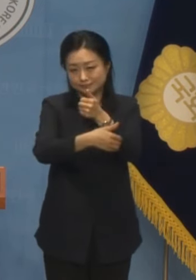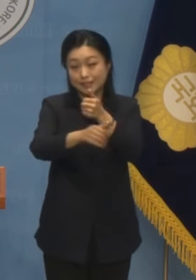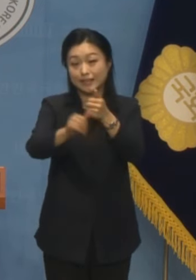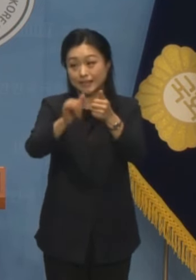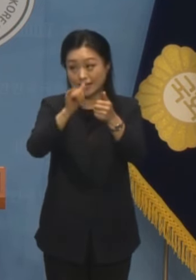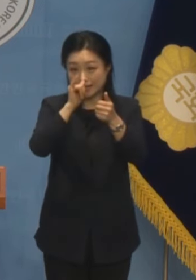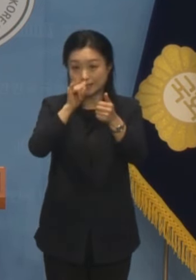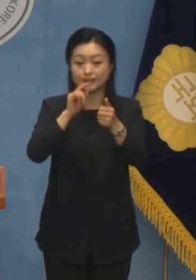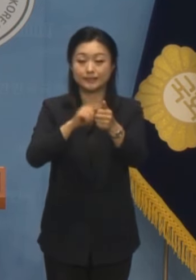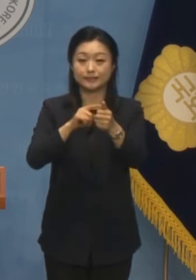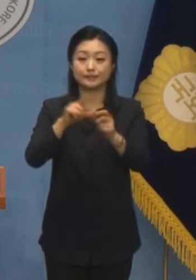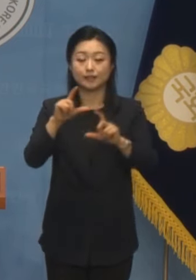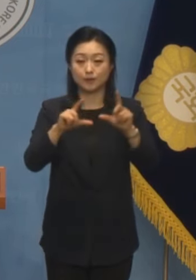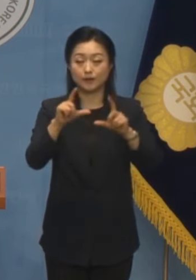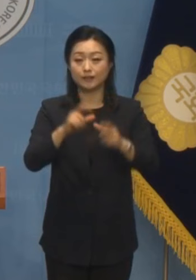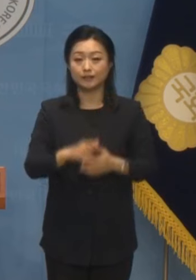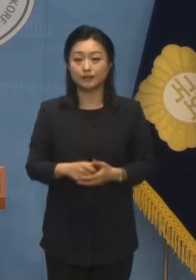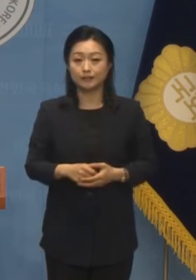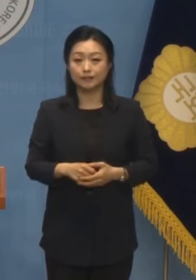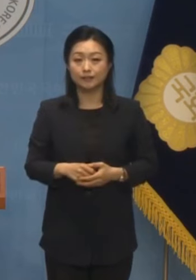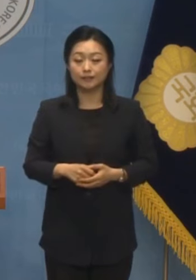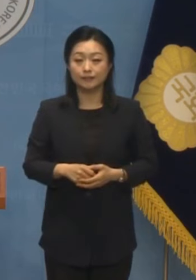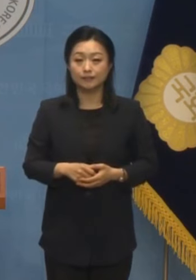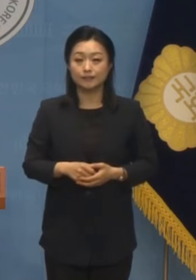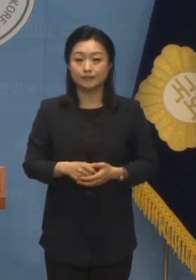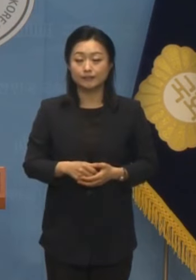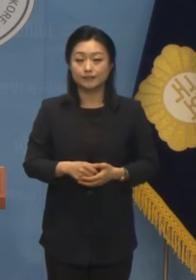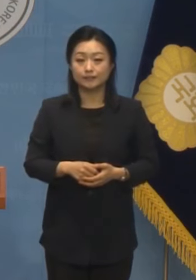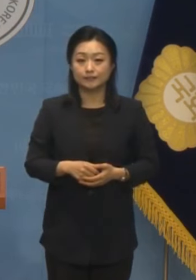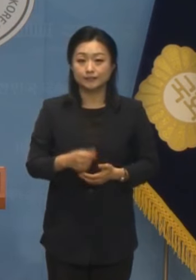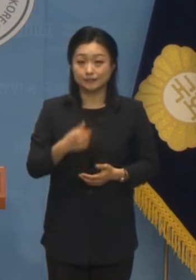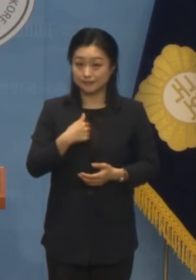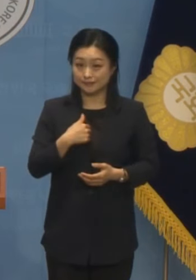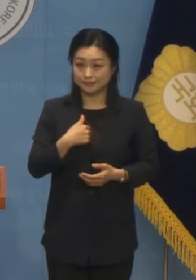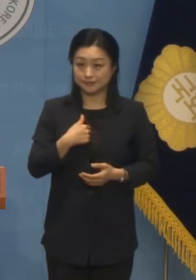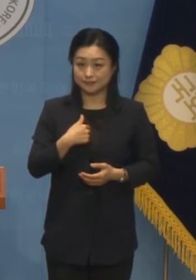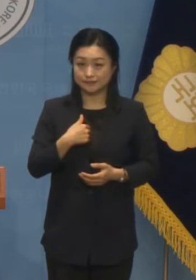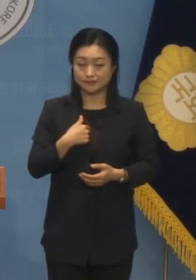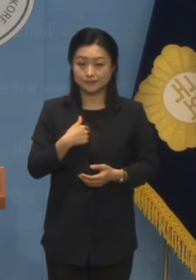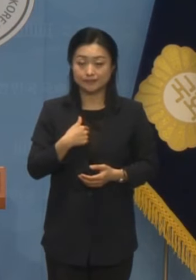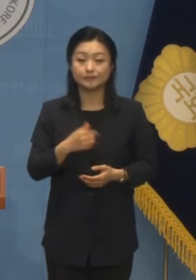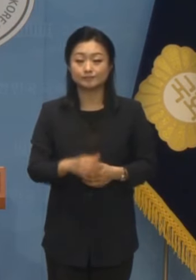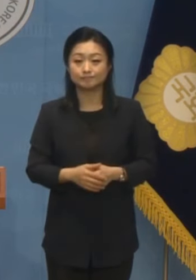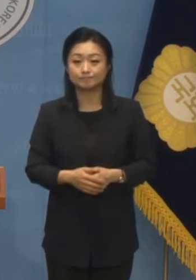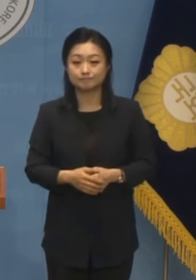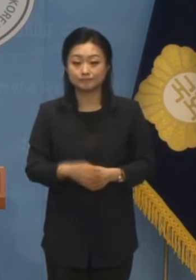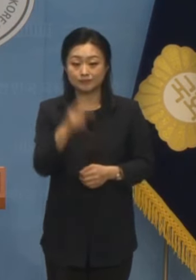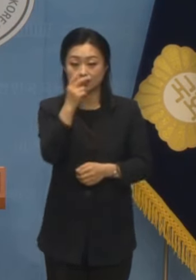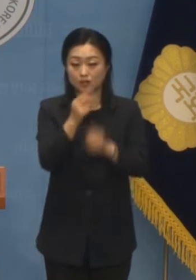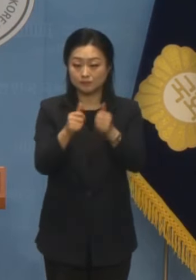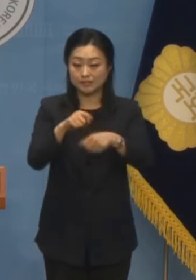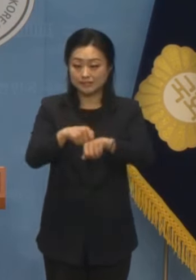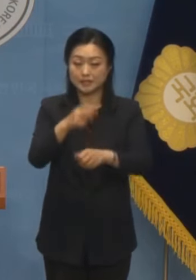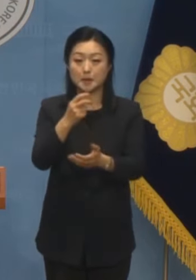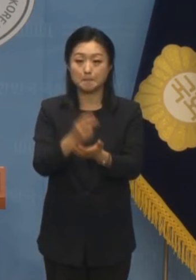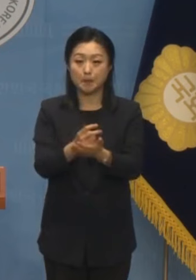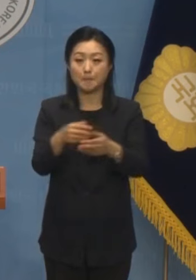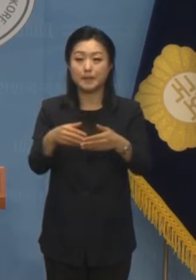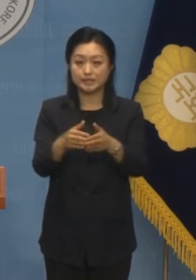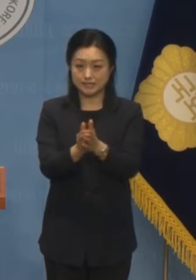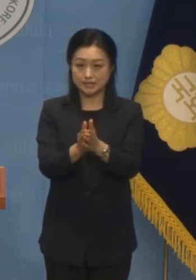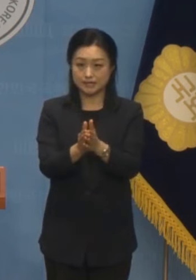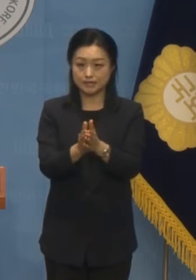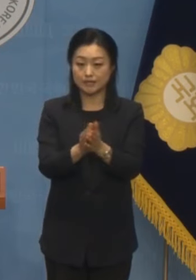있는 구조였던 것입니다. 그래서 저희 박은정 의원실에서 검사징계법을